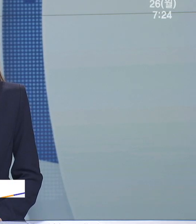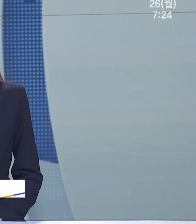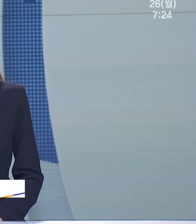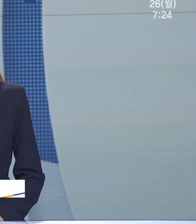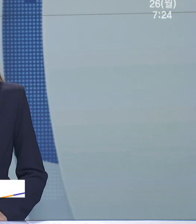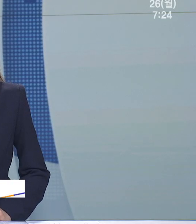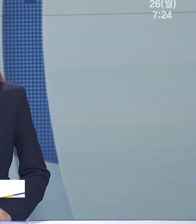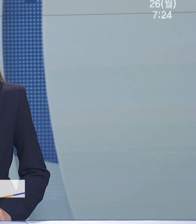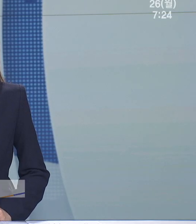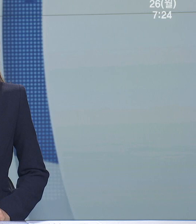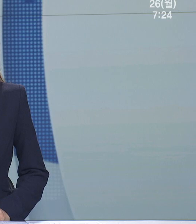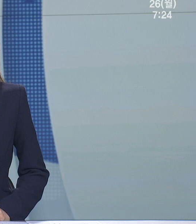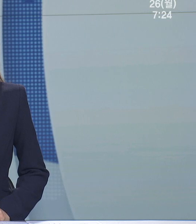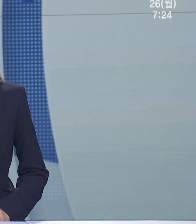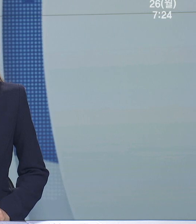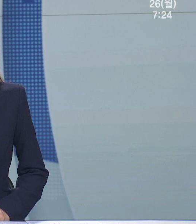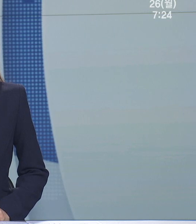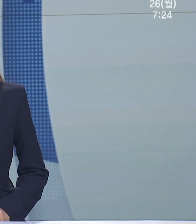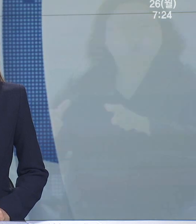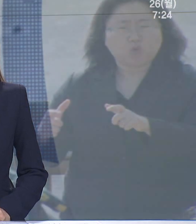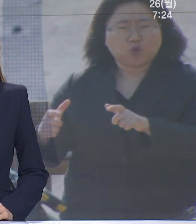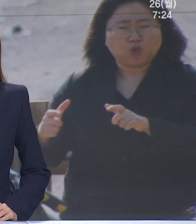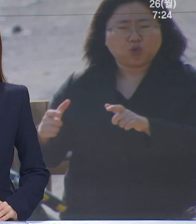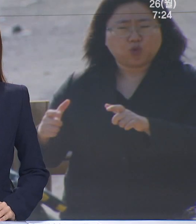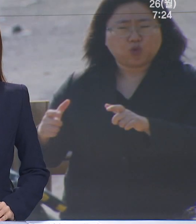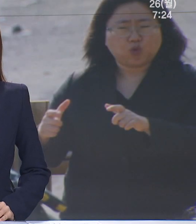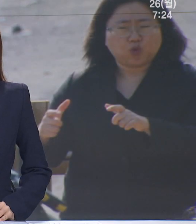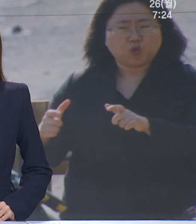여러분 안녕하십니까? 계속해서 뉴스투데이 제주입니다.